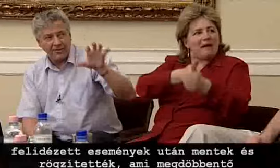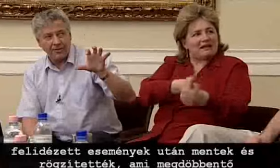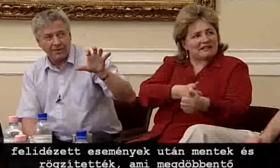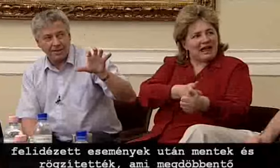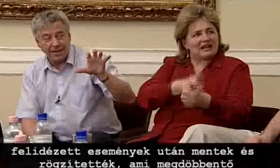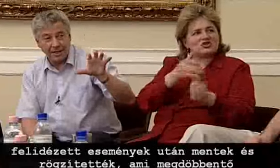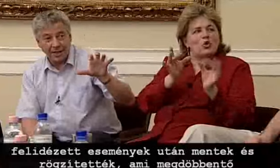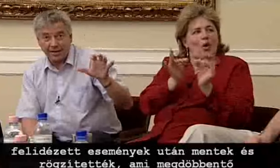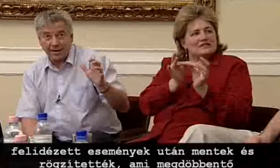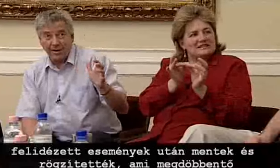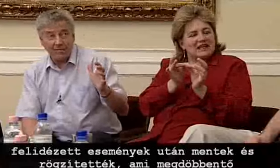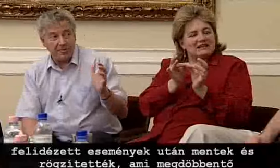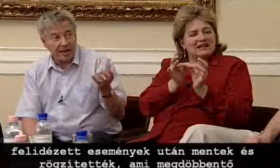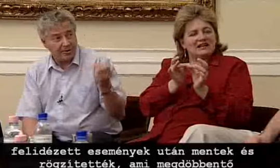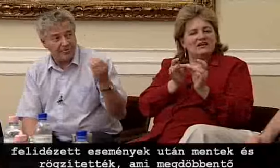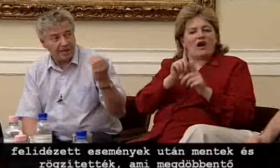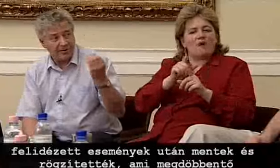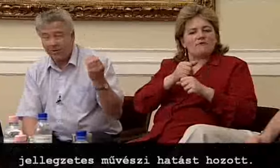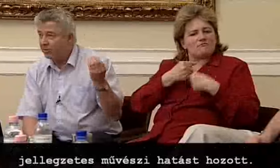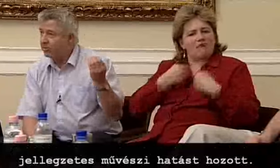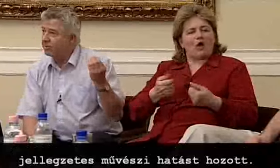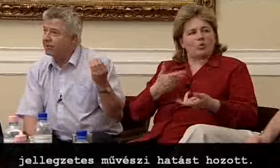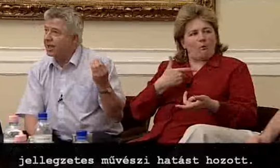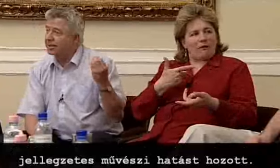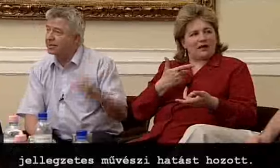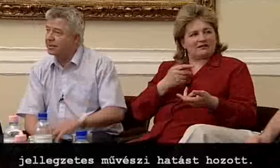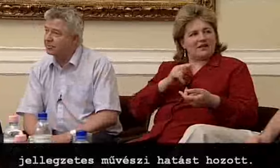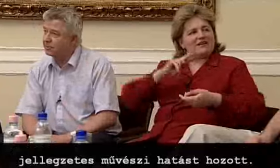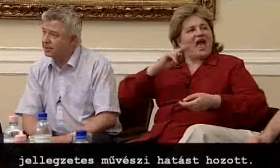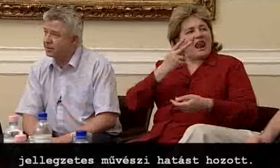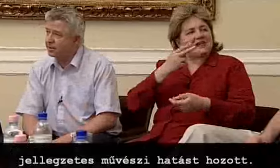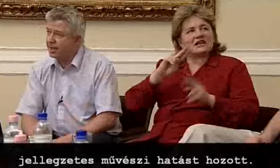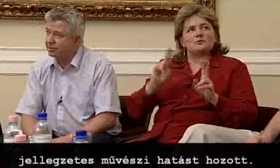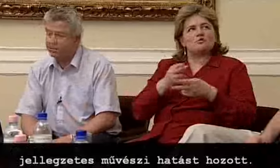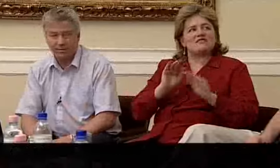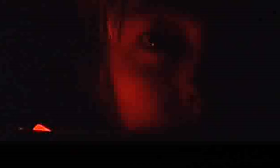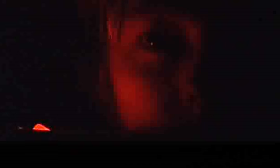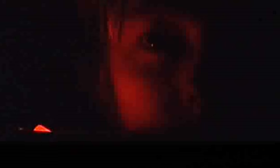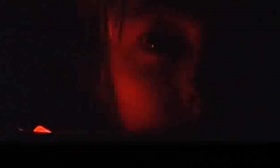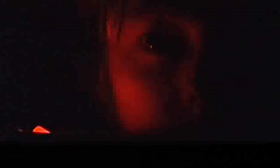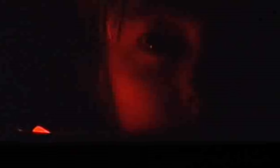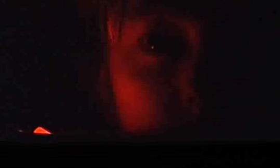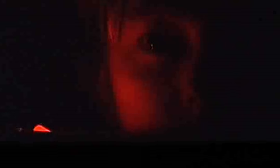és rögzítették, ami megdöbbentő, jellegzetes művészi hatást hozott.